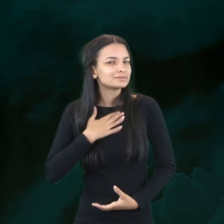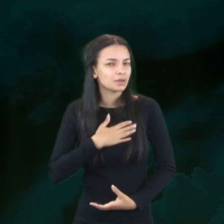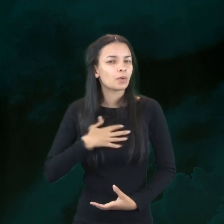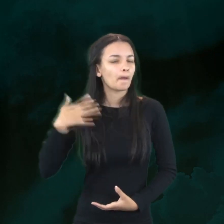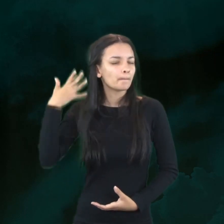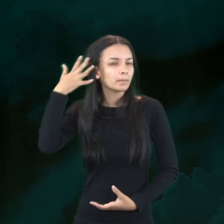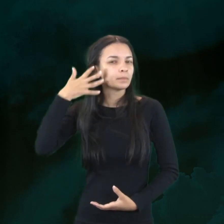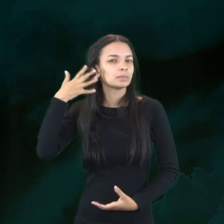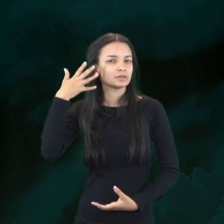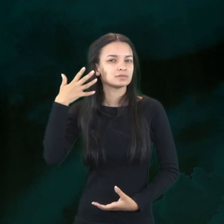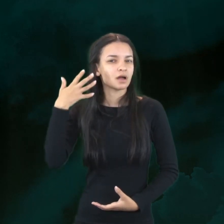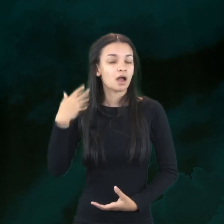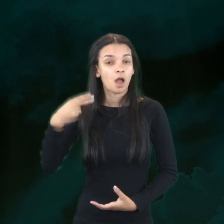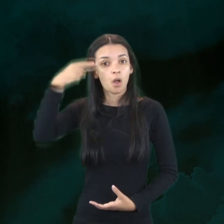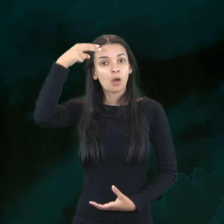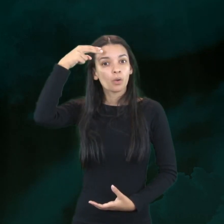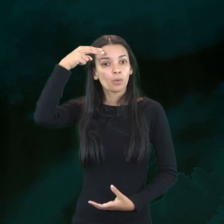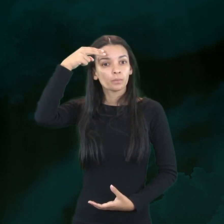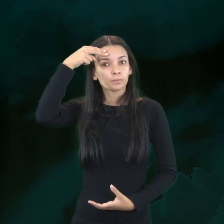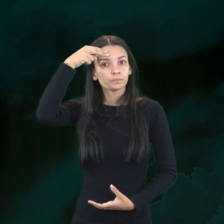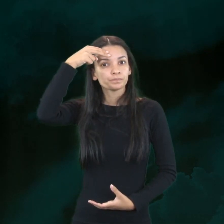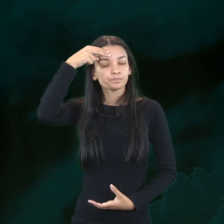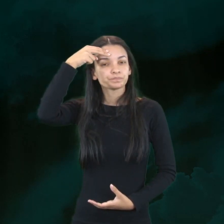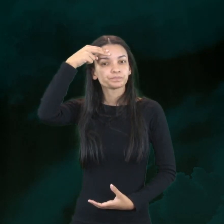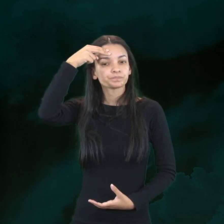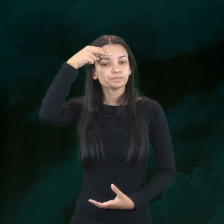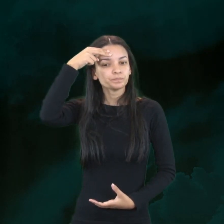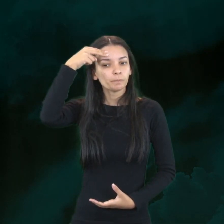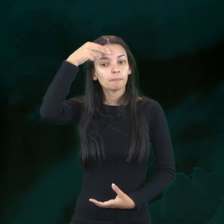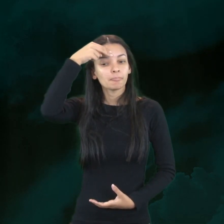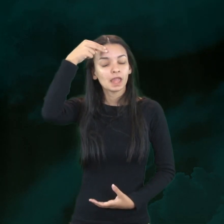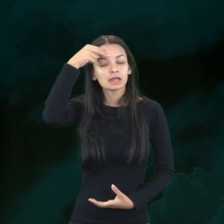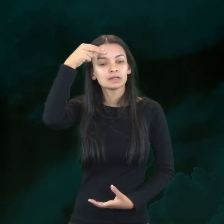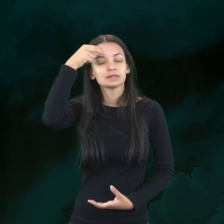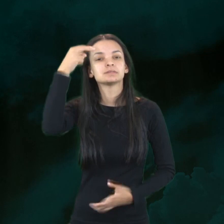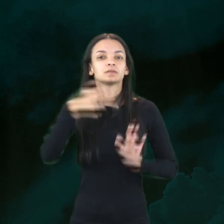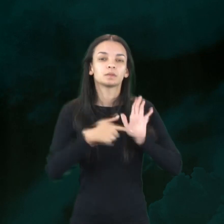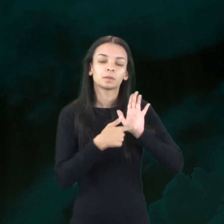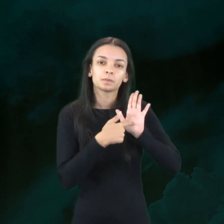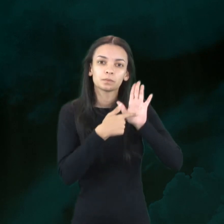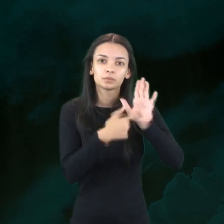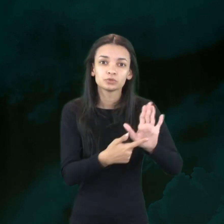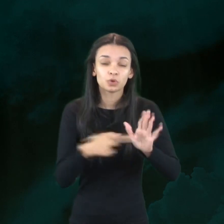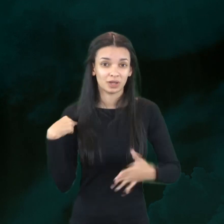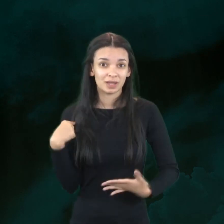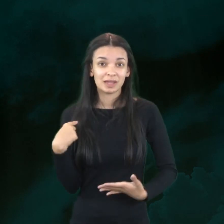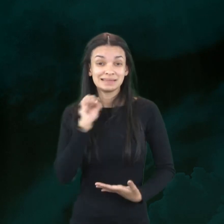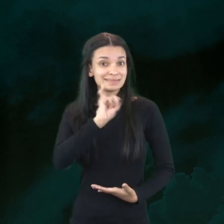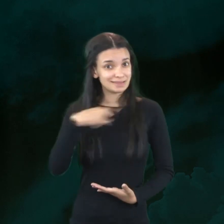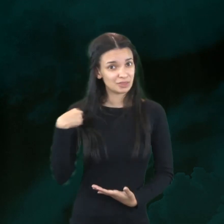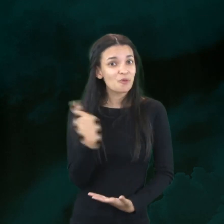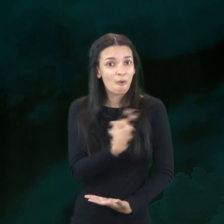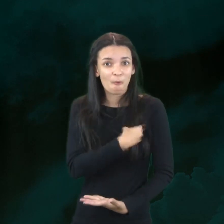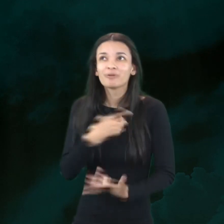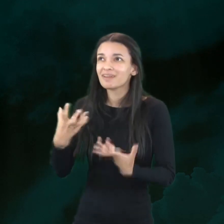bateu muito forte nesse ponto. Nós precisamos realmente, queridos irmãos, se nós queremos trazer o Senhor de volta, todos nós